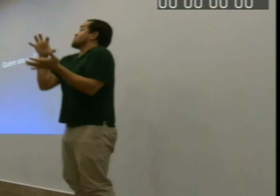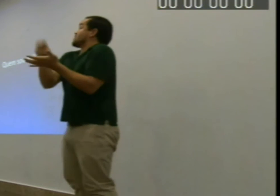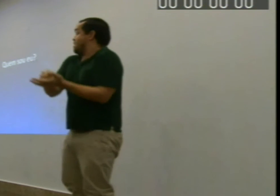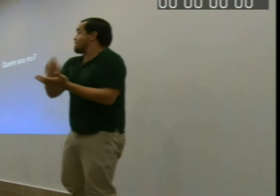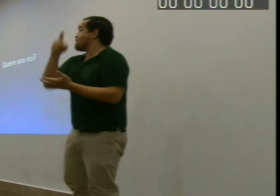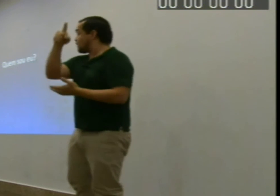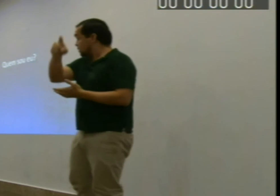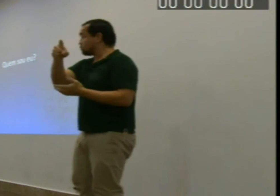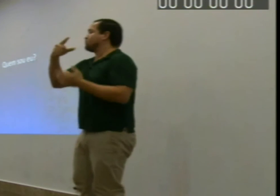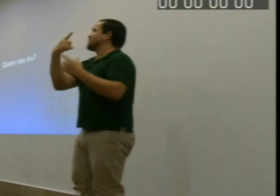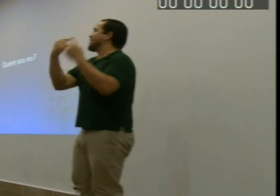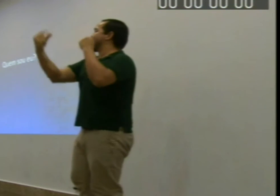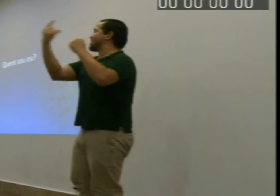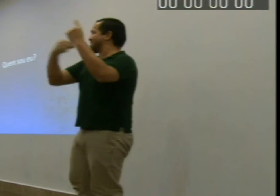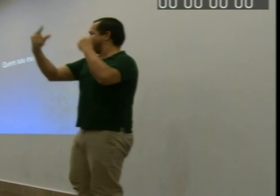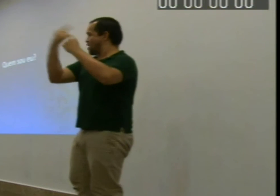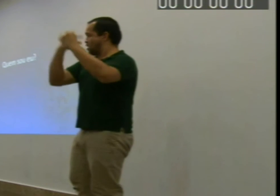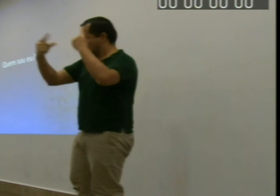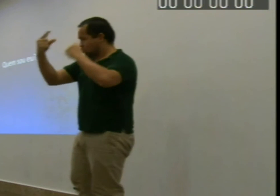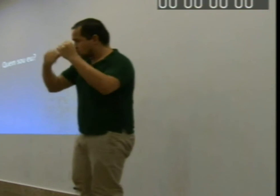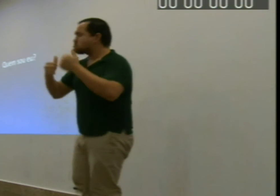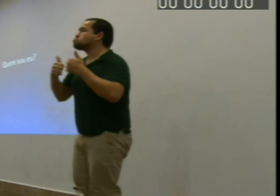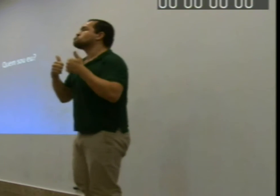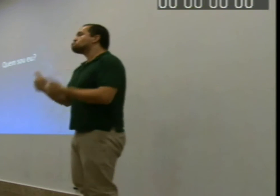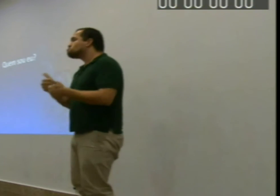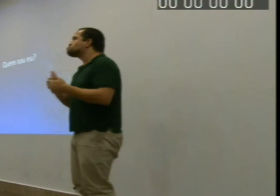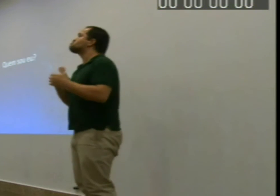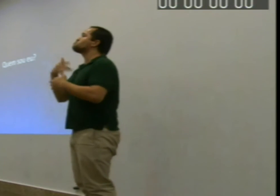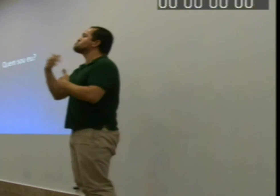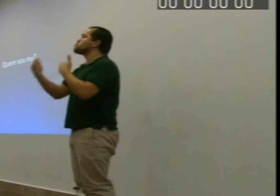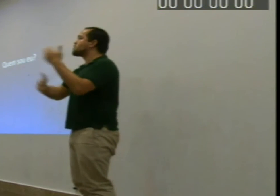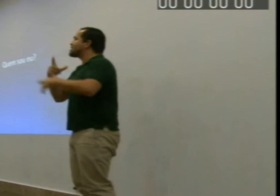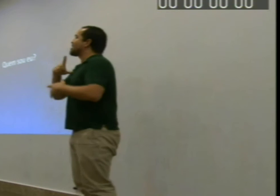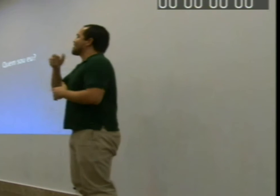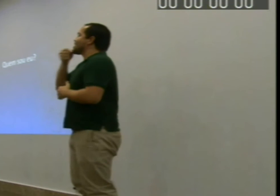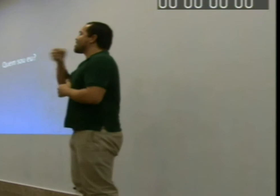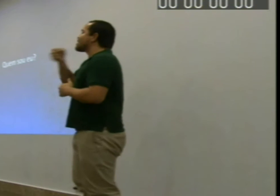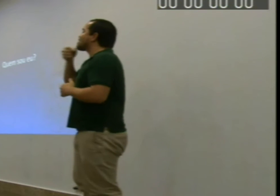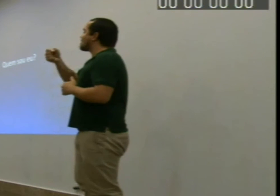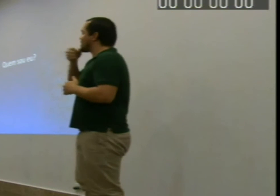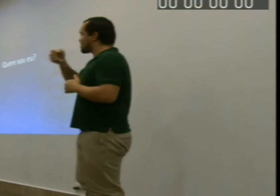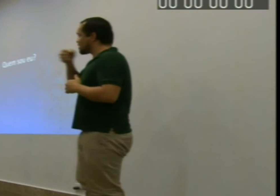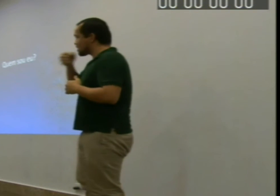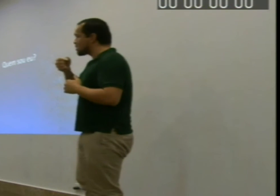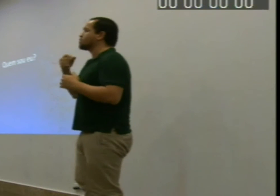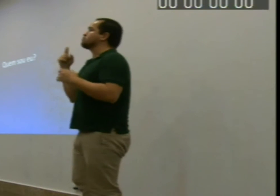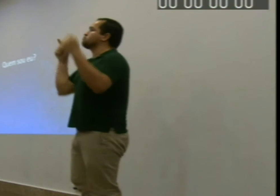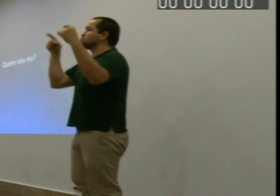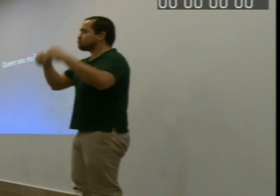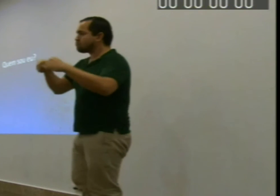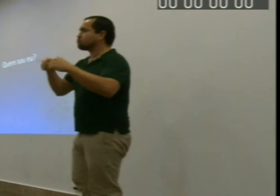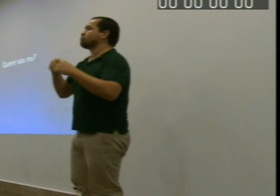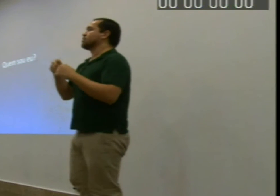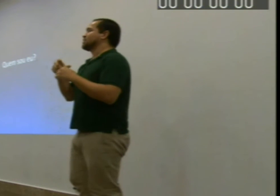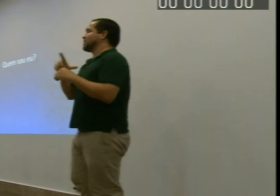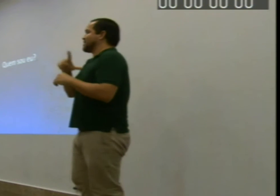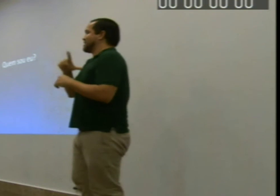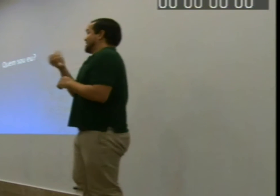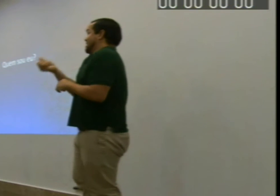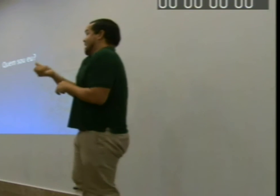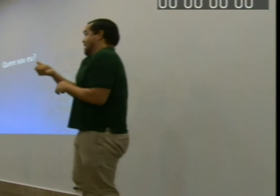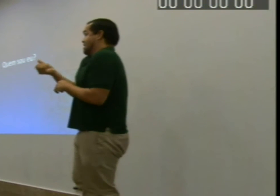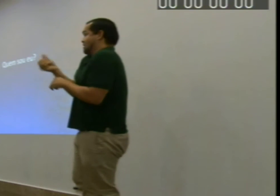ah eh eu vou fazer minha matrícula minha inscrição e vou ver se foi chamado aí teve a